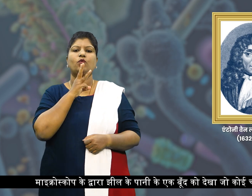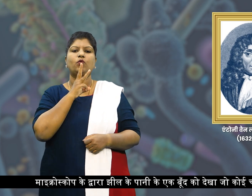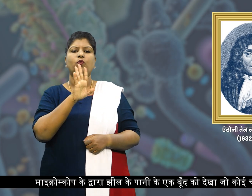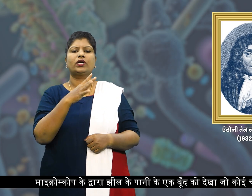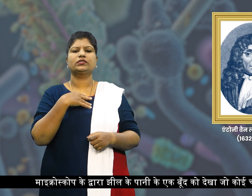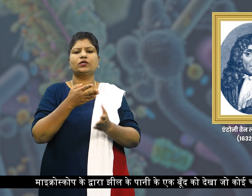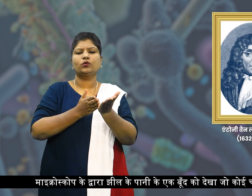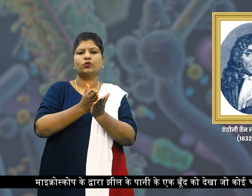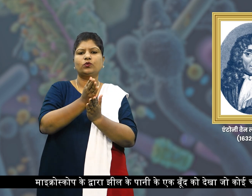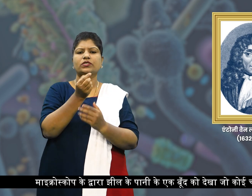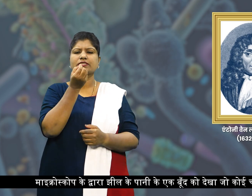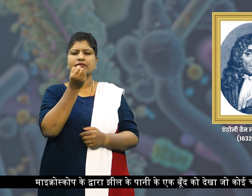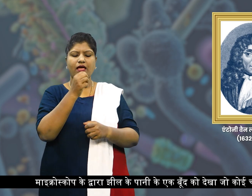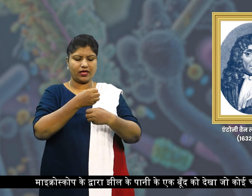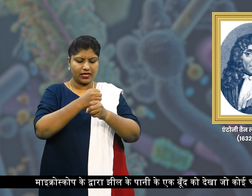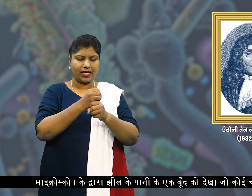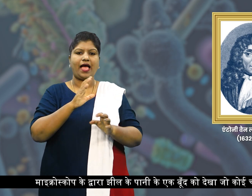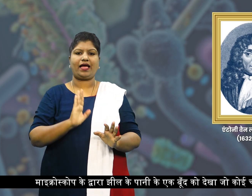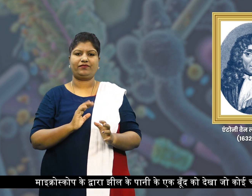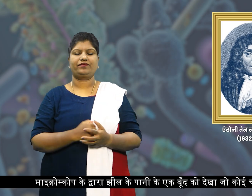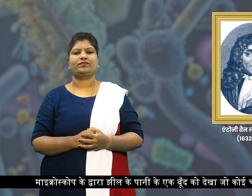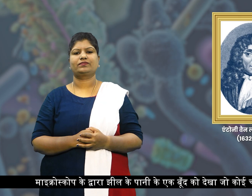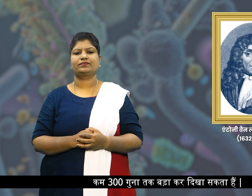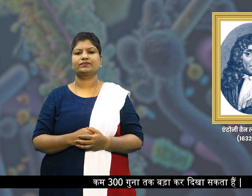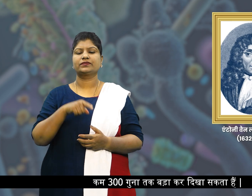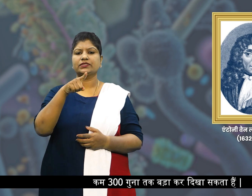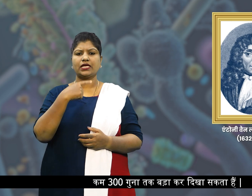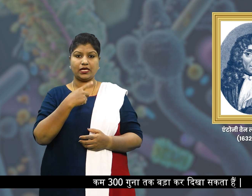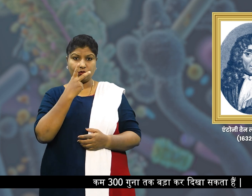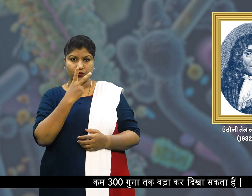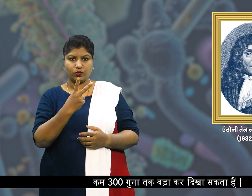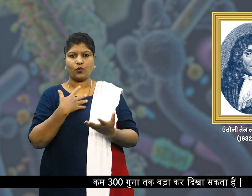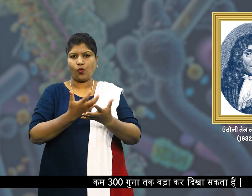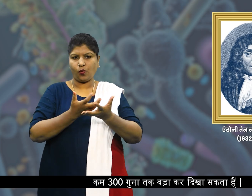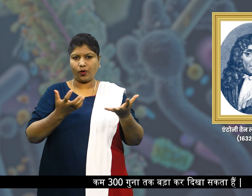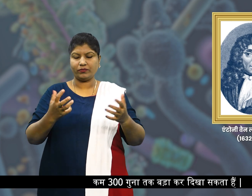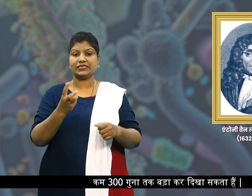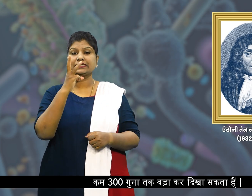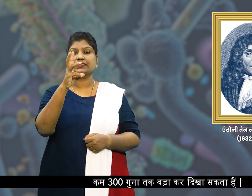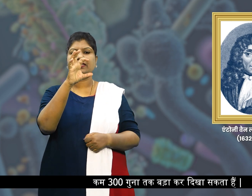अंदर एक बूंद को देखा जो कोई चीज़ को कम से कम 300 गुना तक बड़ा कर दिया सकता